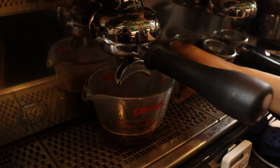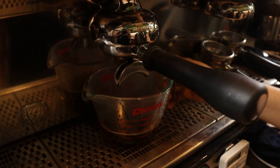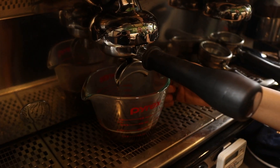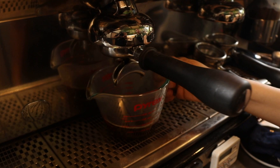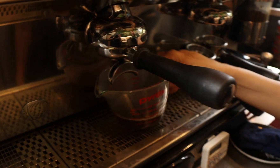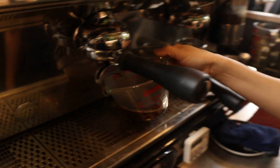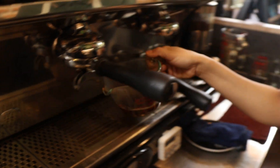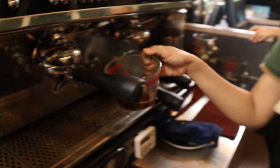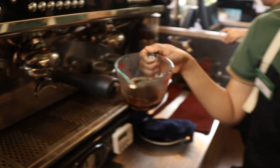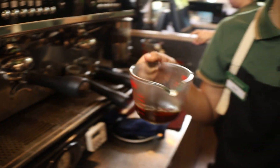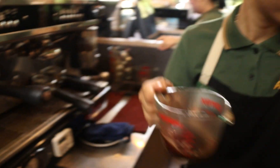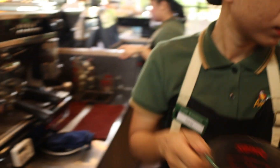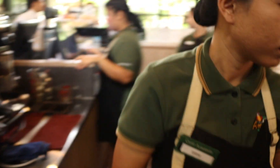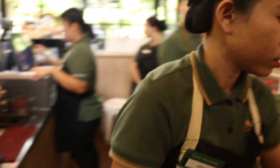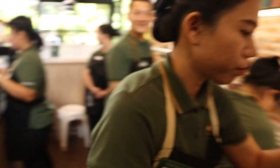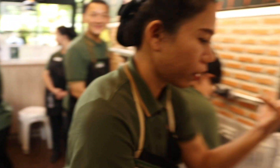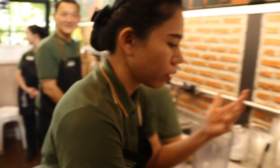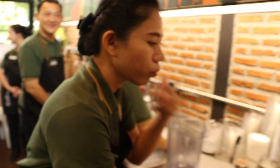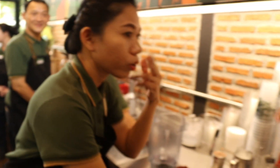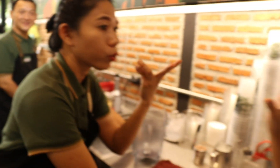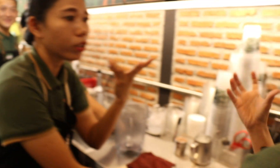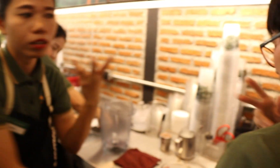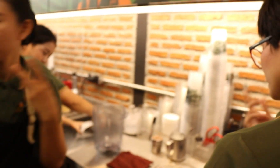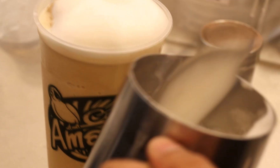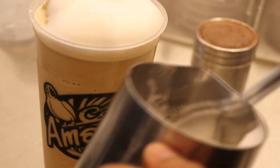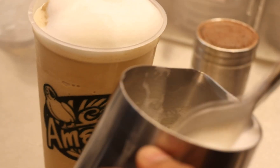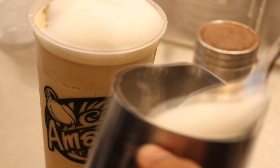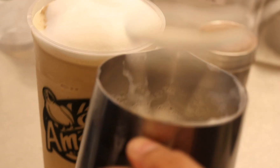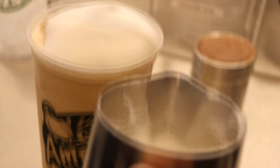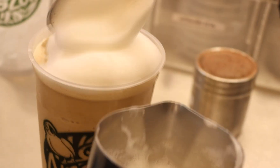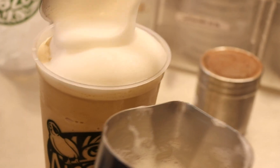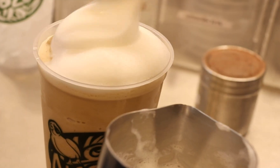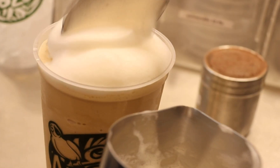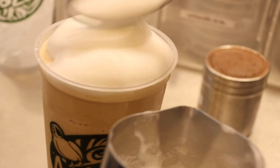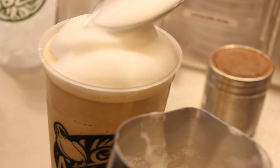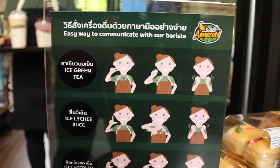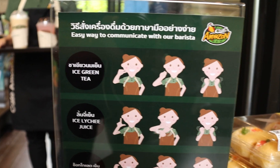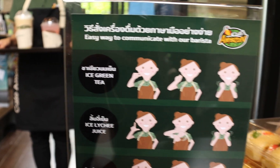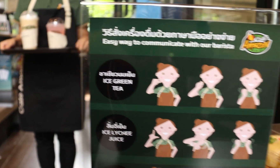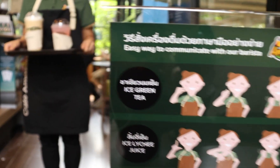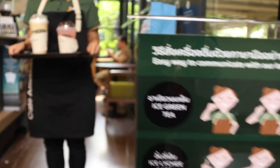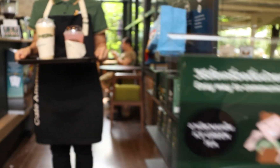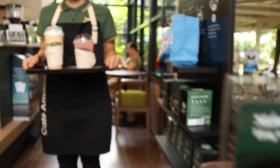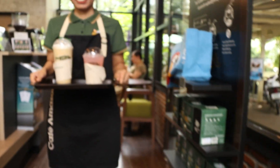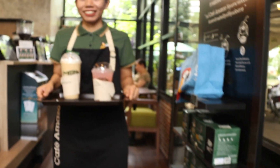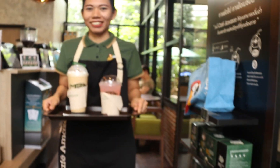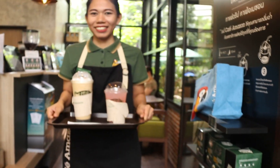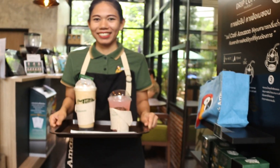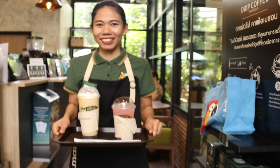ได้เรียนรู้นะคะการใช้ชีวิตร่วมกับกลุ่มที่ผู้พิการนะคะว่าให้เขาสามารถที่จะมีความภาคภูมิใจในตัวเองในการประกอบอ